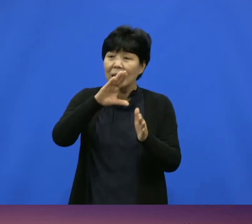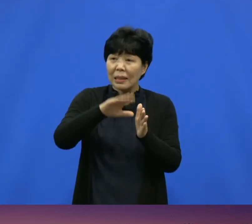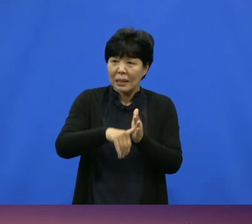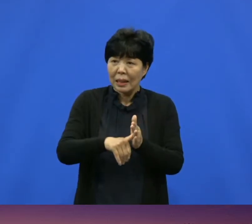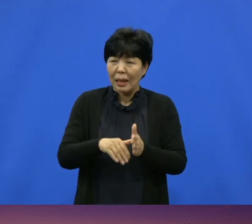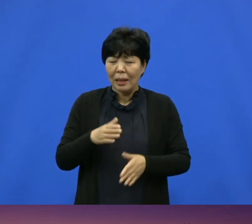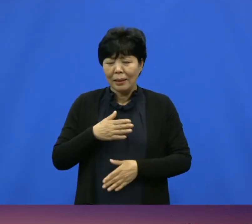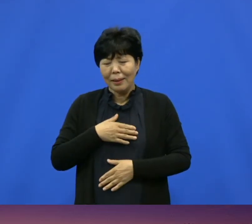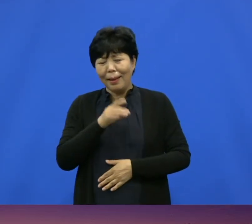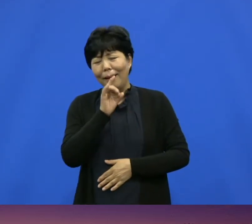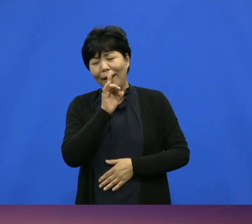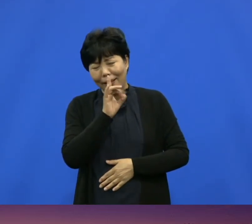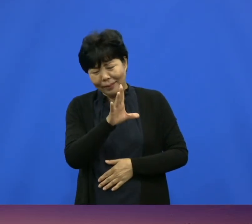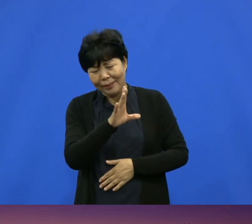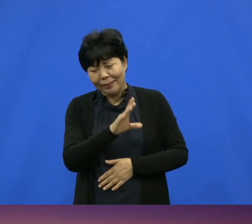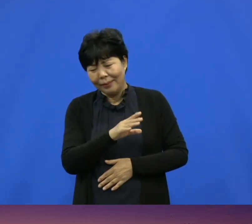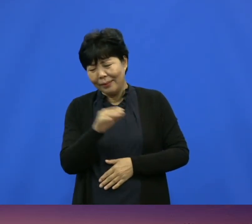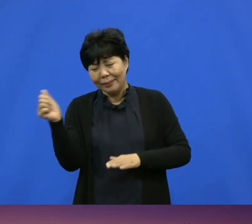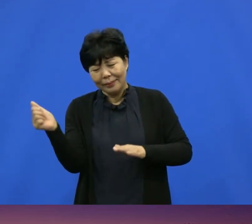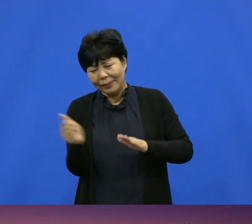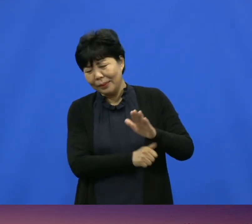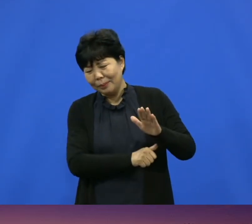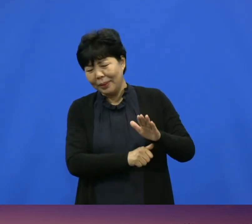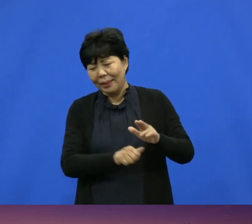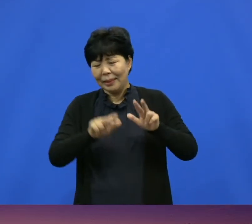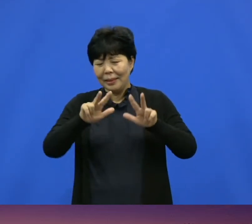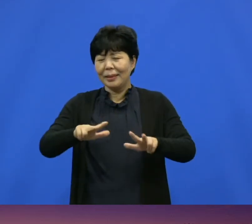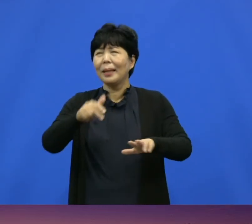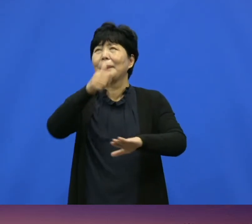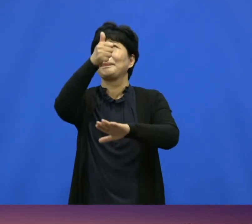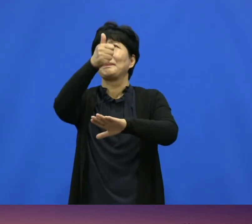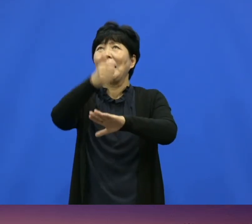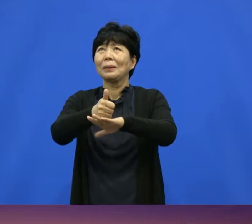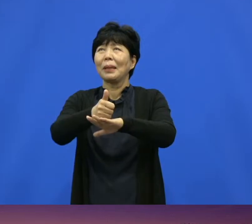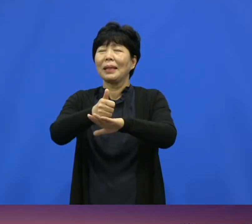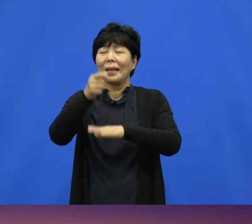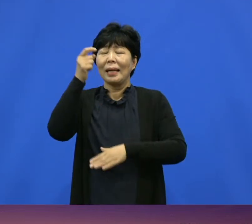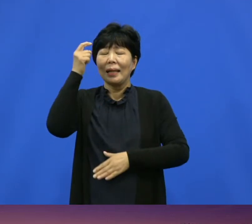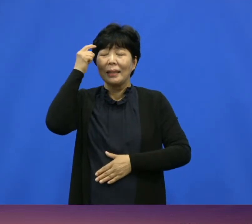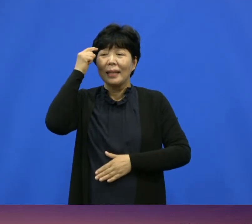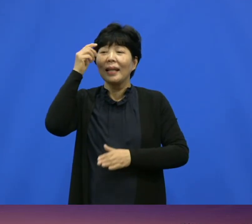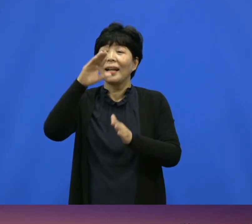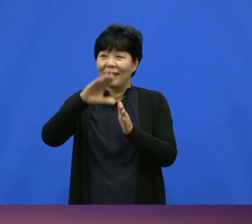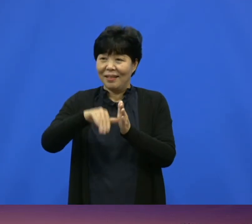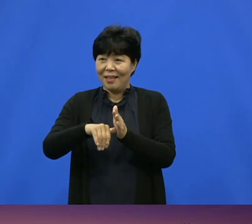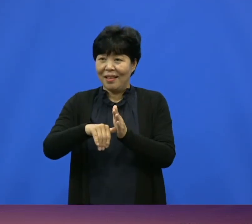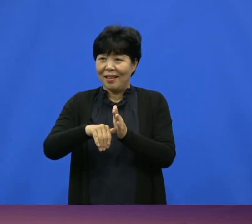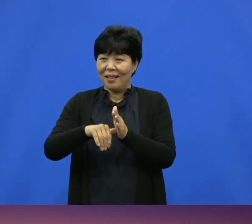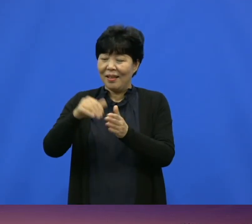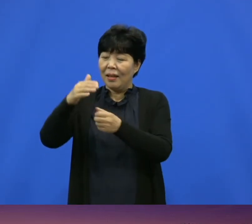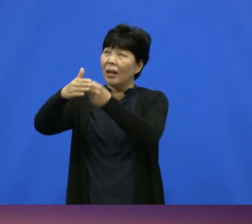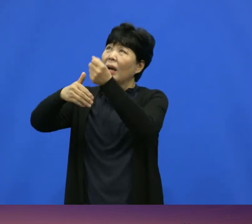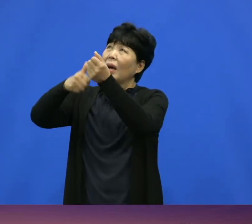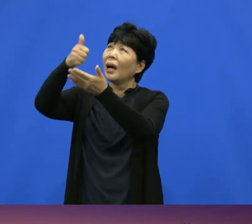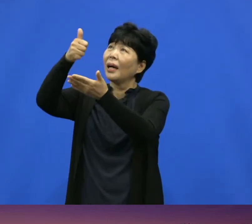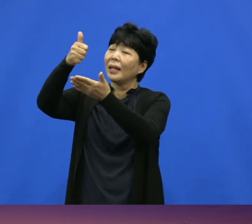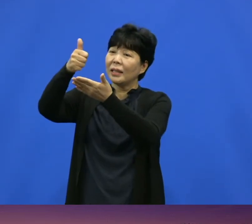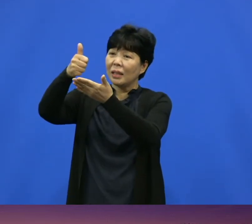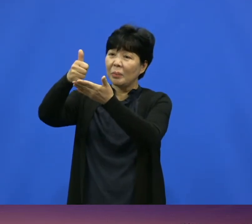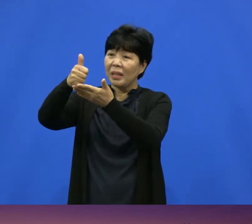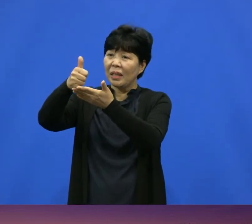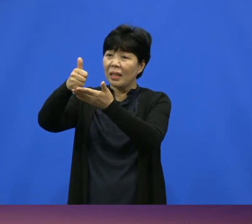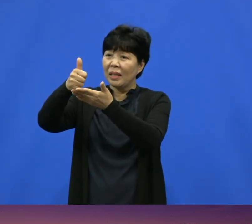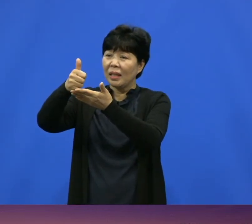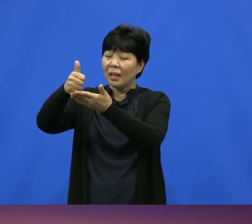안 되는구나, 실패구나, 끝이구나. 그러는데 하나님이 성감처럼 내 생각